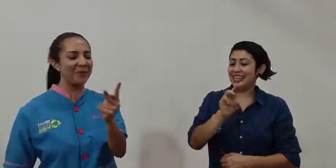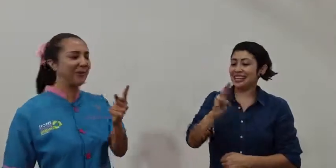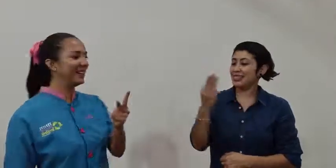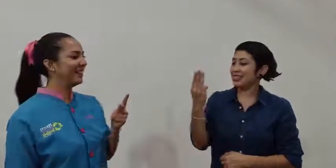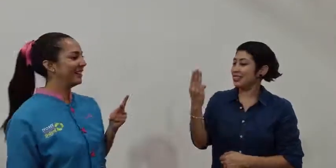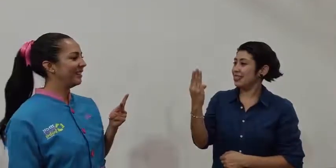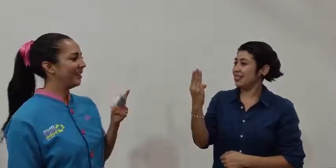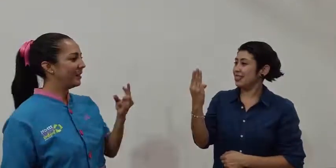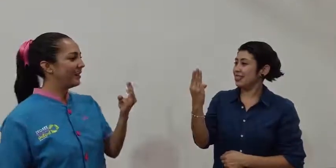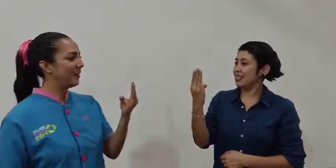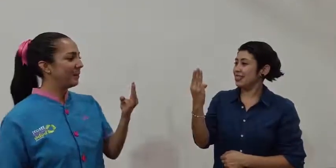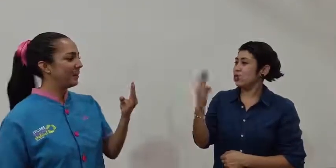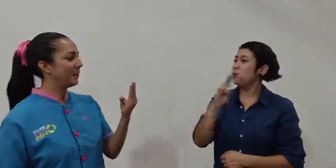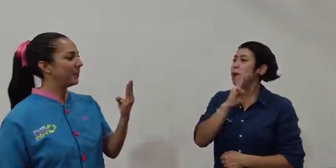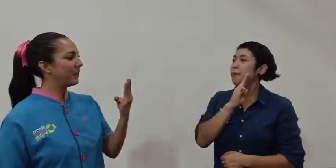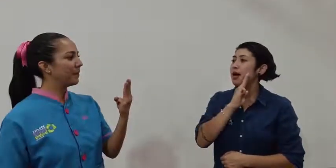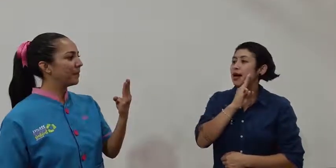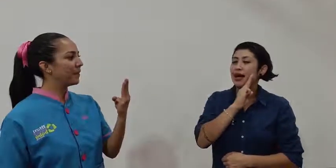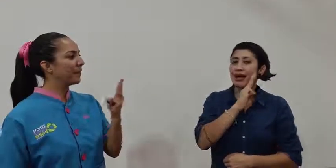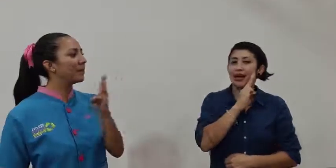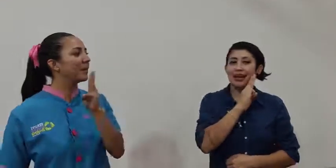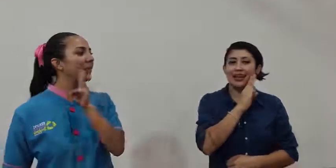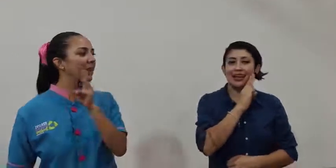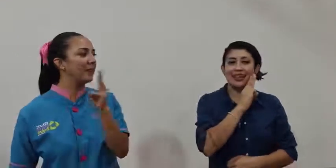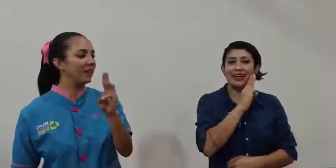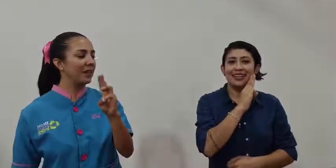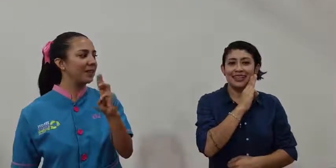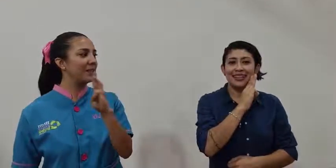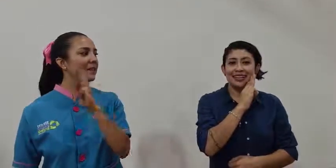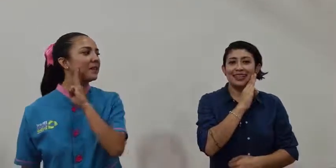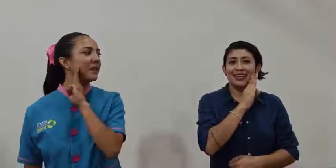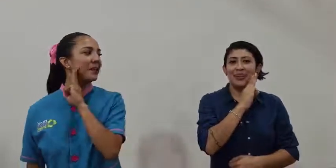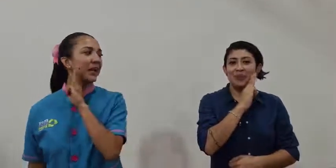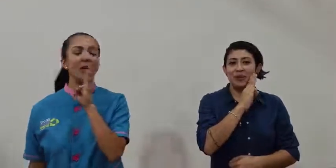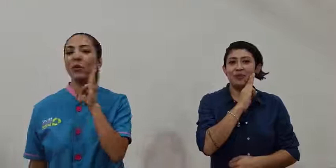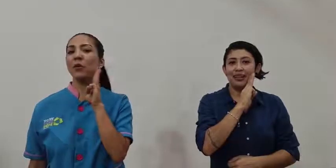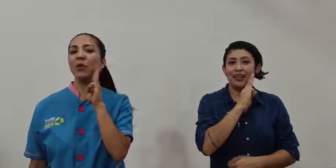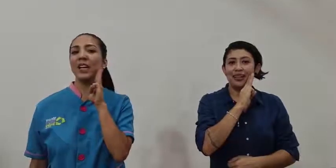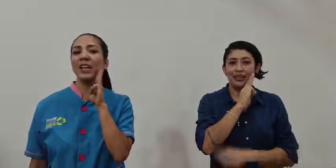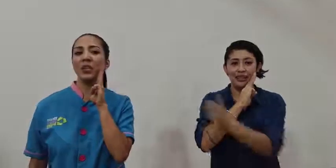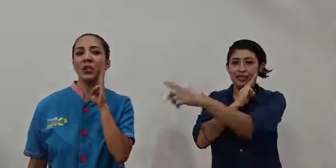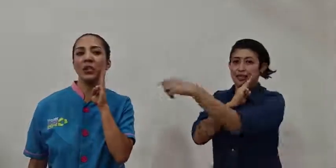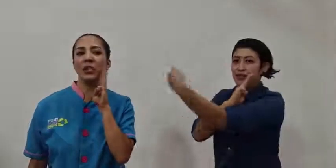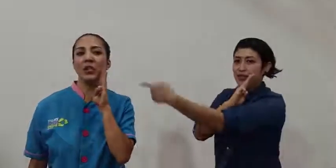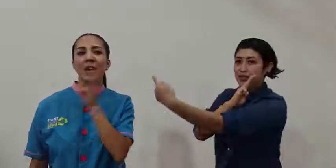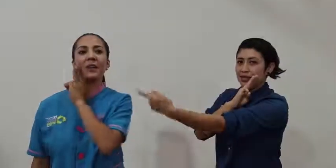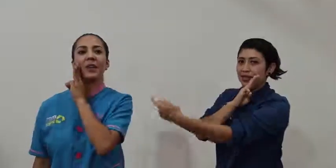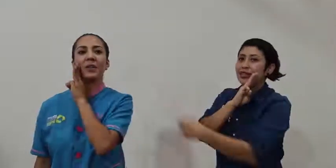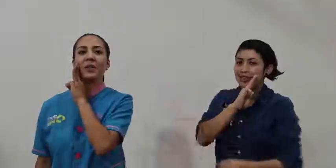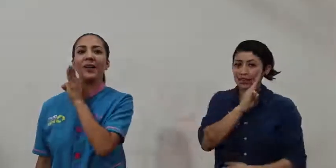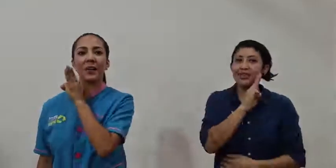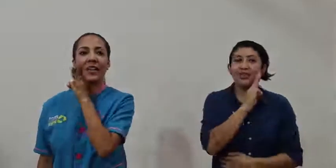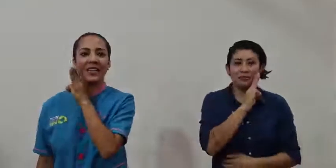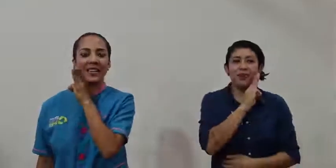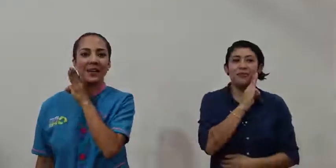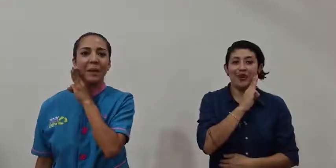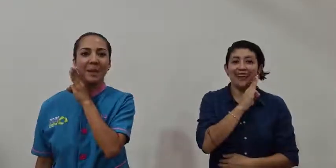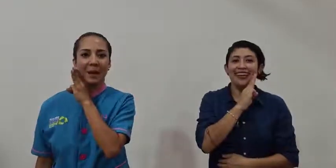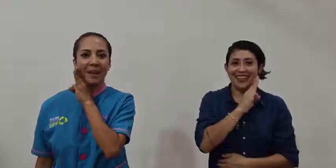muy bien, Mamá. ok, así, del lado derecho, del otro, ok,